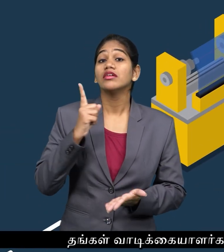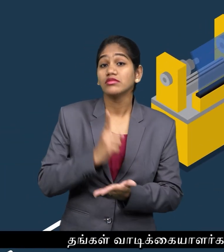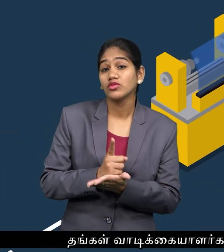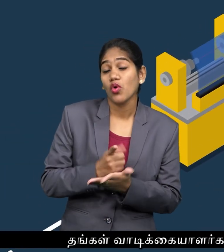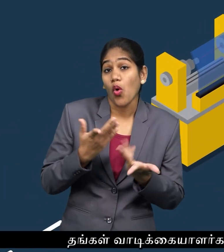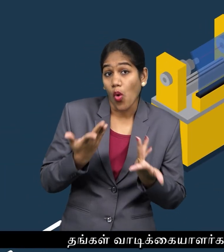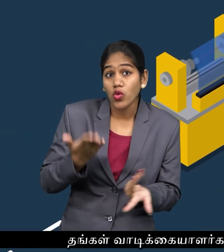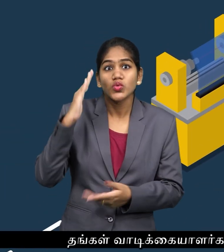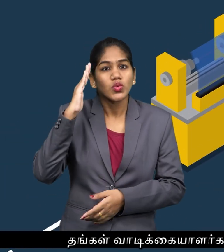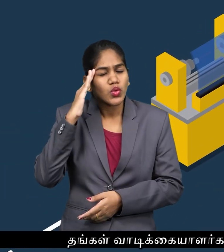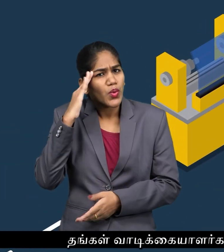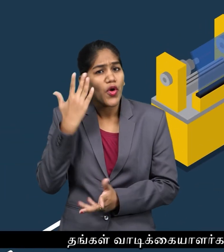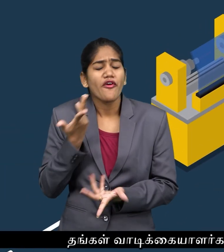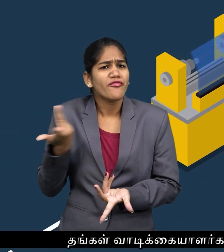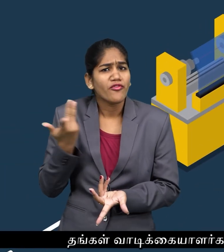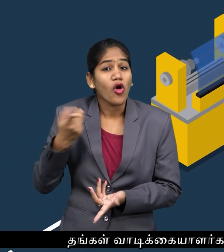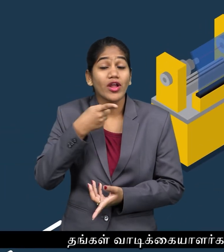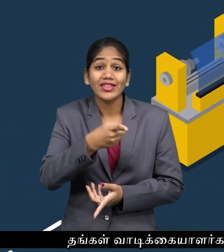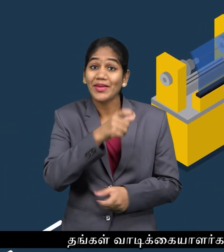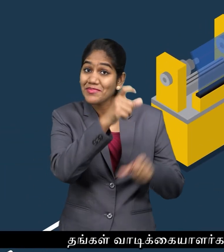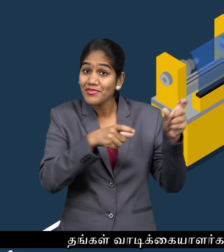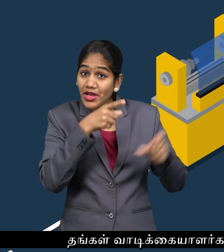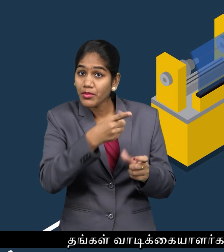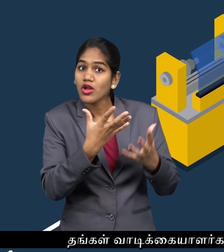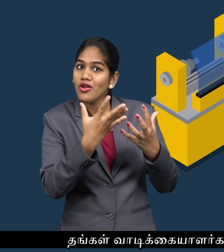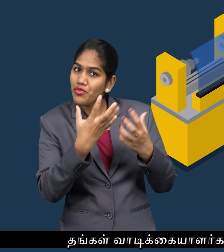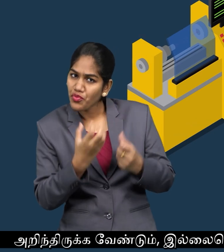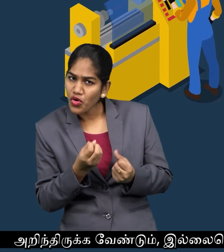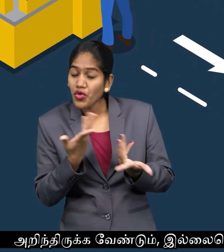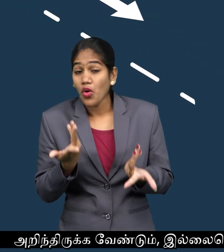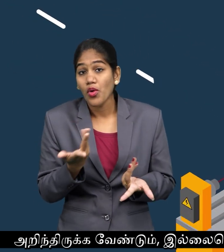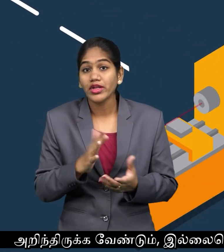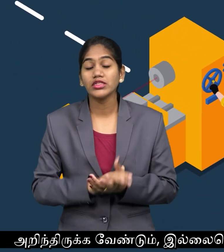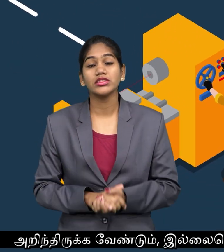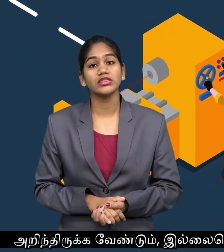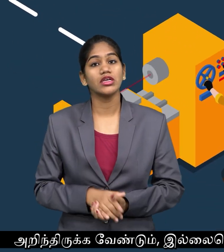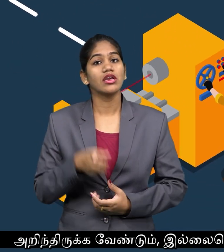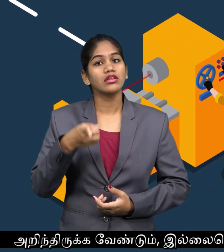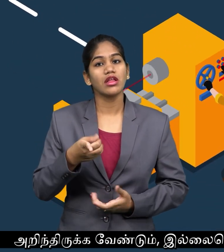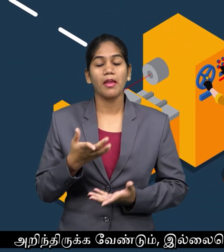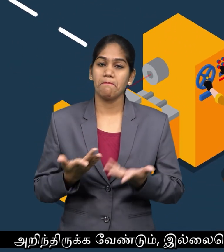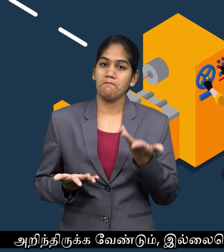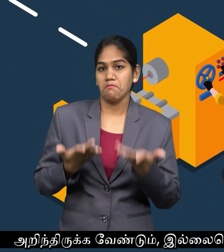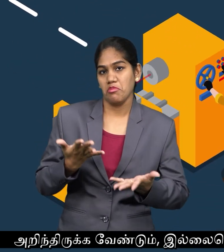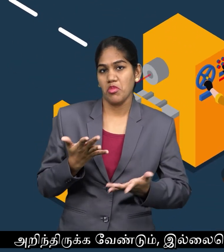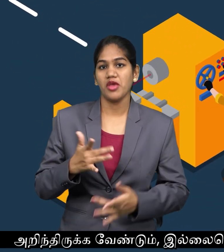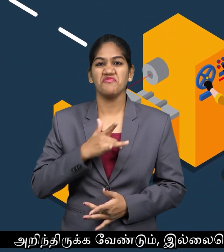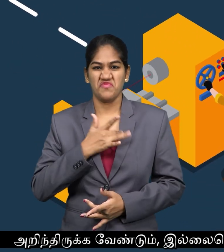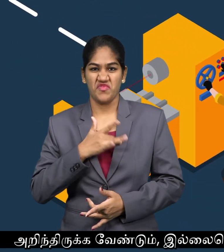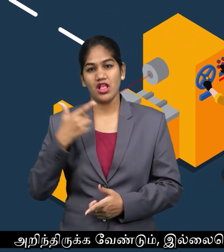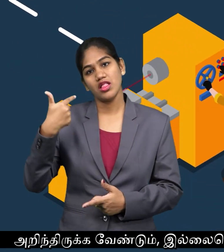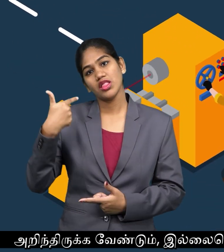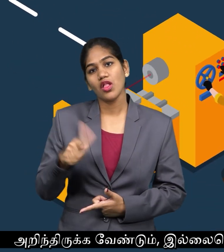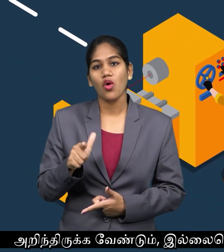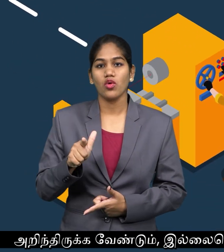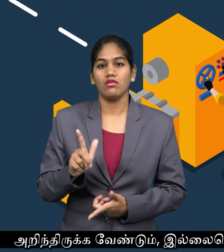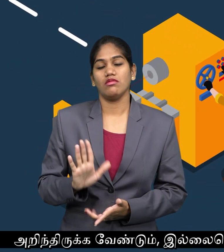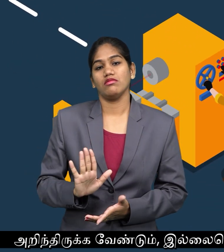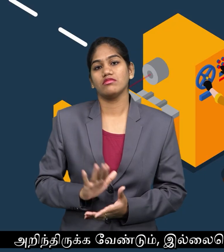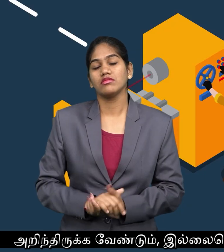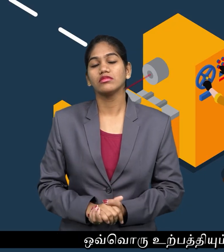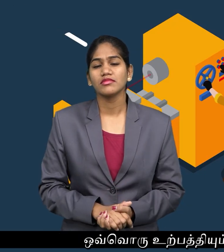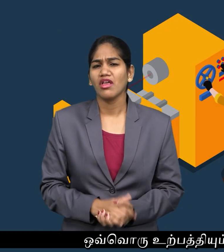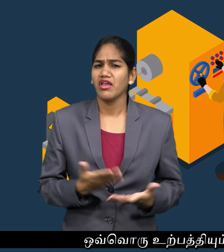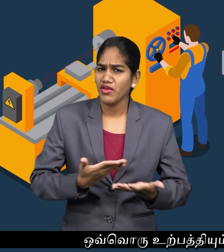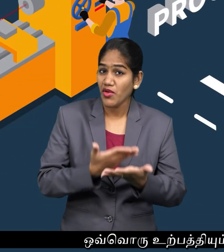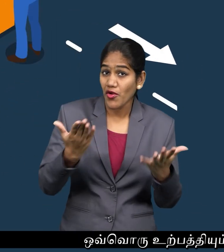தங்கள் வாடிக்கையாளர்கள் என்ன விரும்புகிறார்கள் என்பதை அறிந்திருக்க வேண்டும், இல்லையெனில் அவர்கள் நஷ்டத்தை சந்திக்க